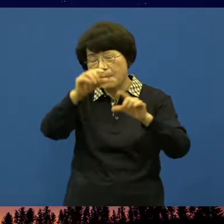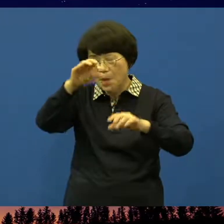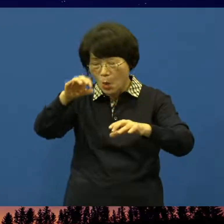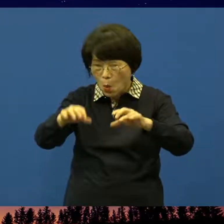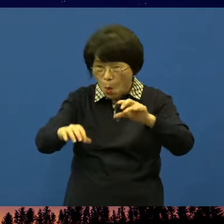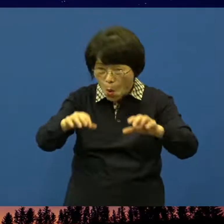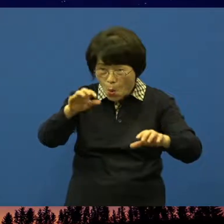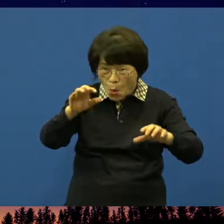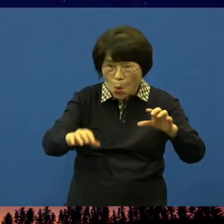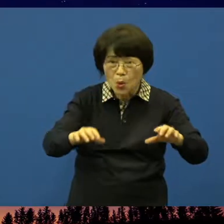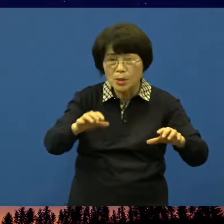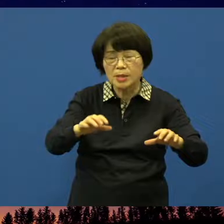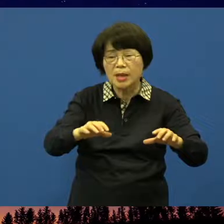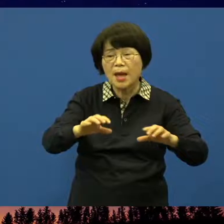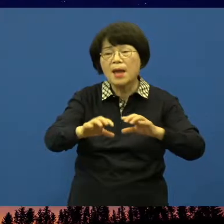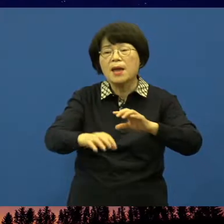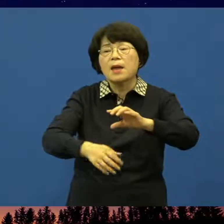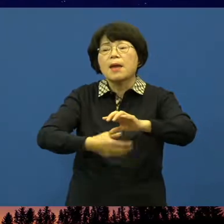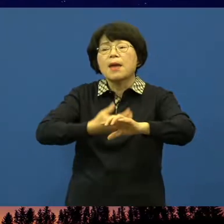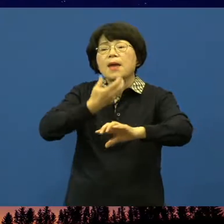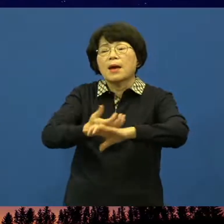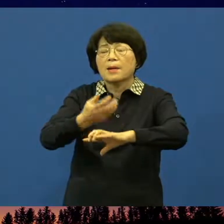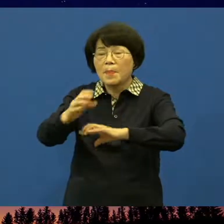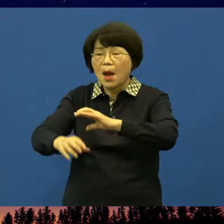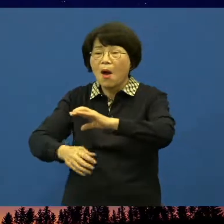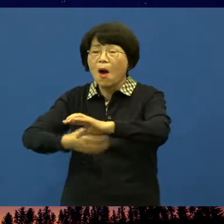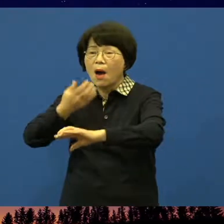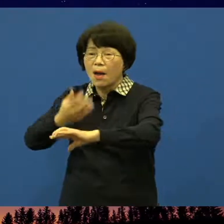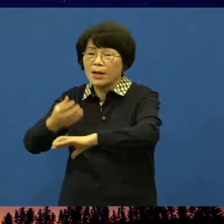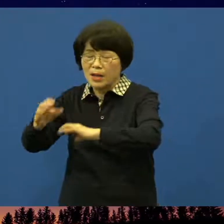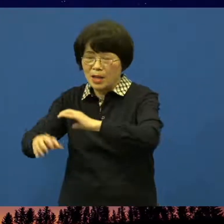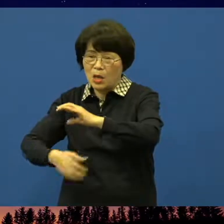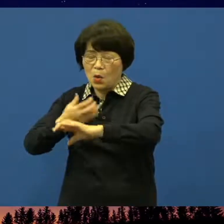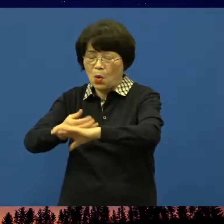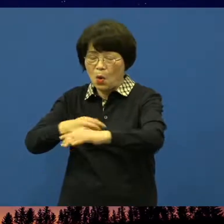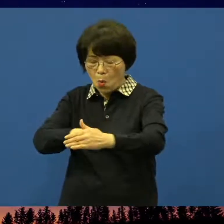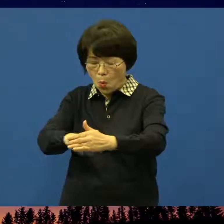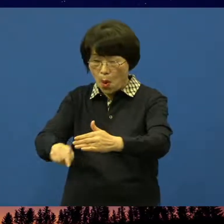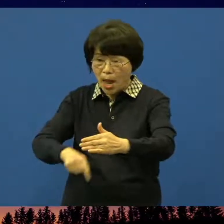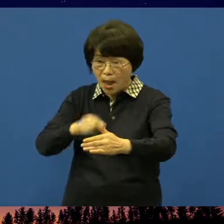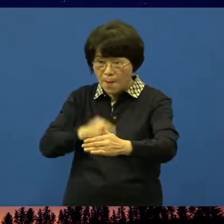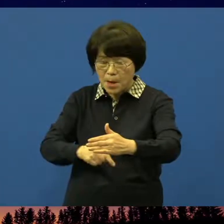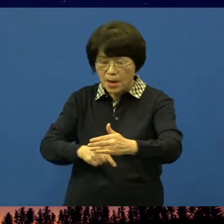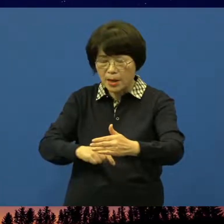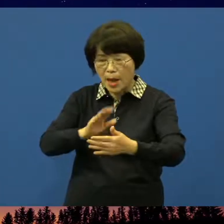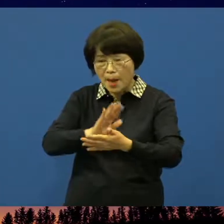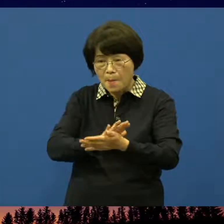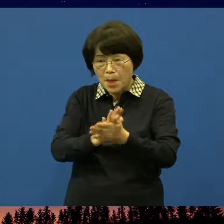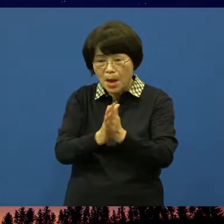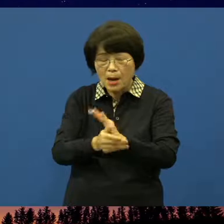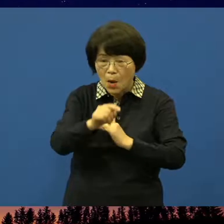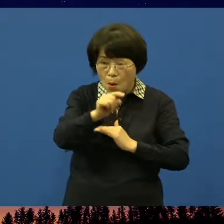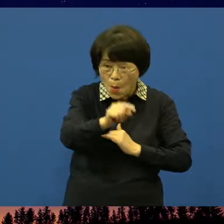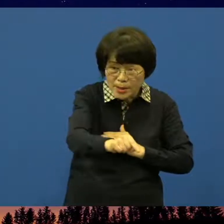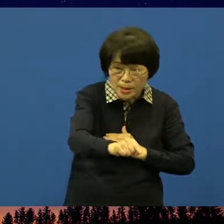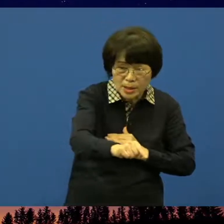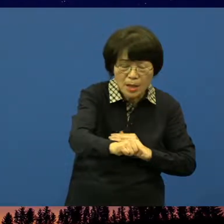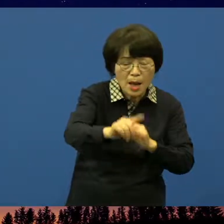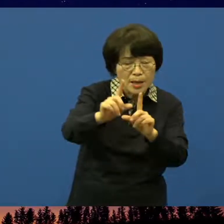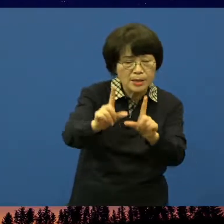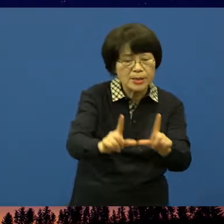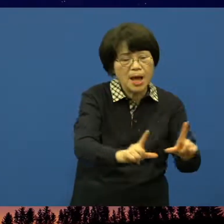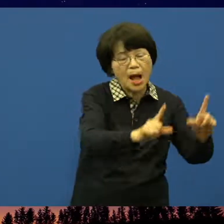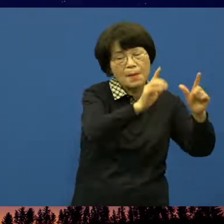모든 영역에 혁명이 일어나는 거예요. 그리고 내면의 변화가 외적인 형태로 행동으로 나타나고 삶으로